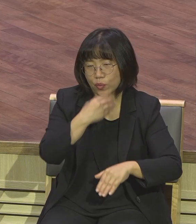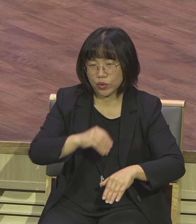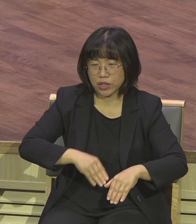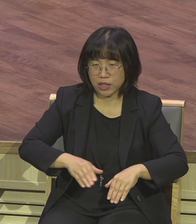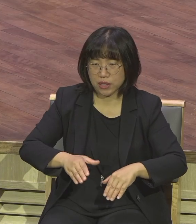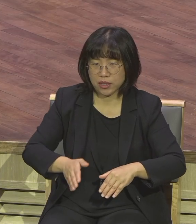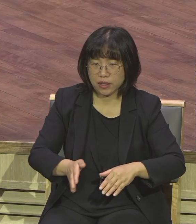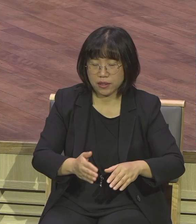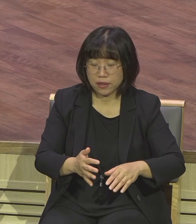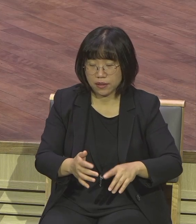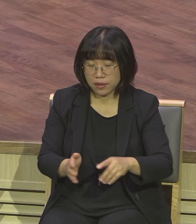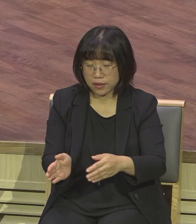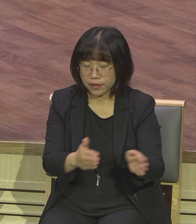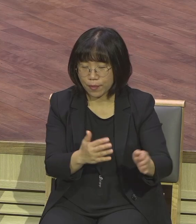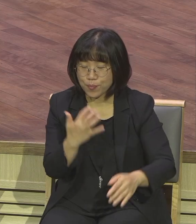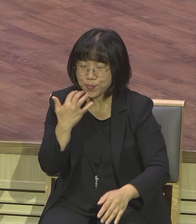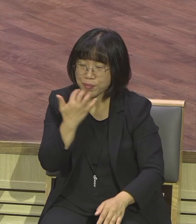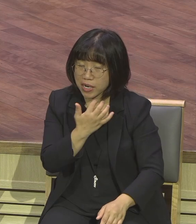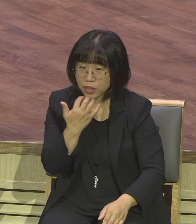복지죠. 자, 베드로가 모르겠어요.